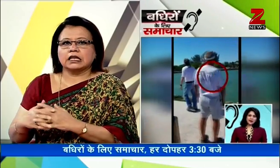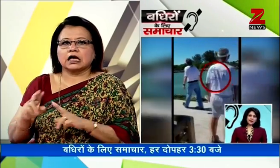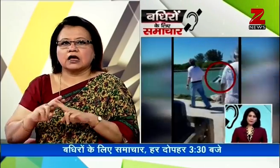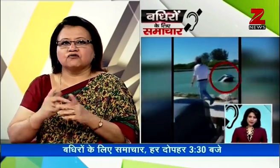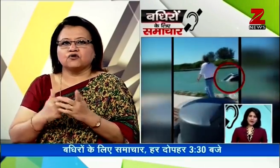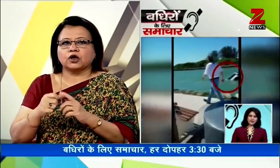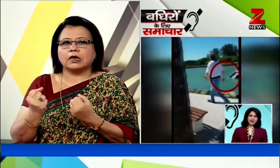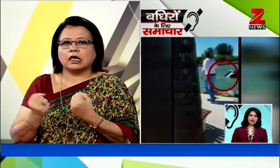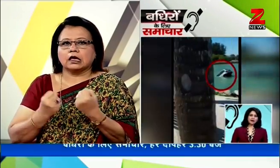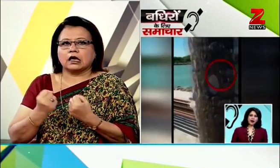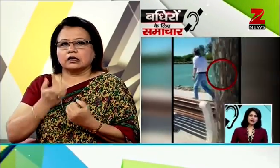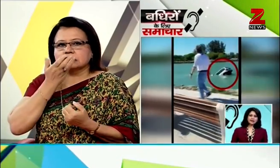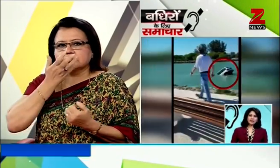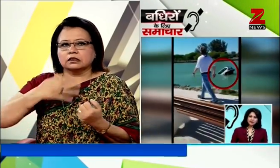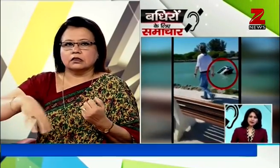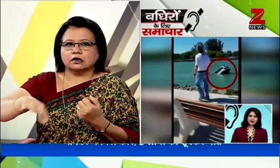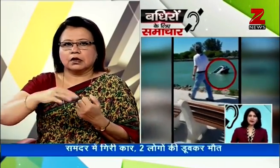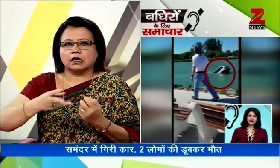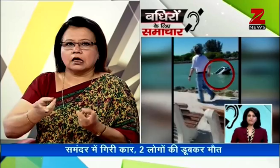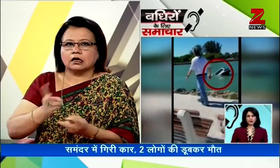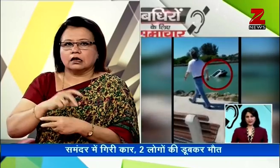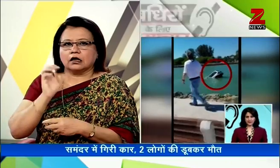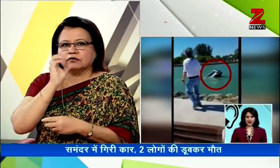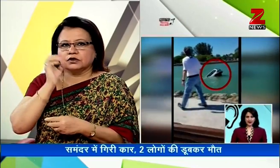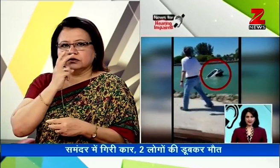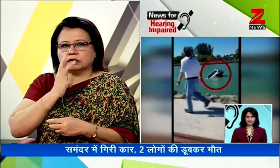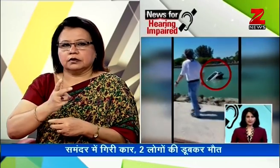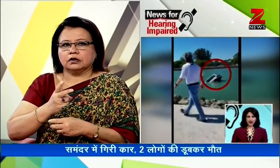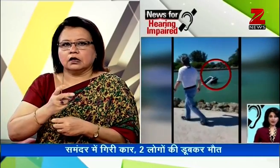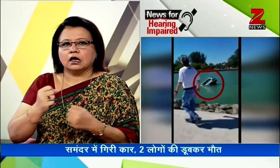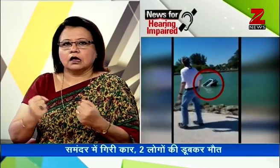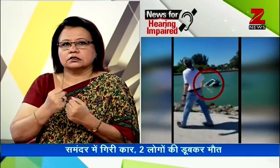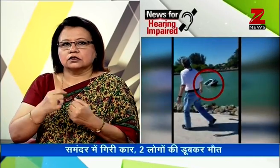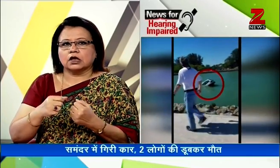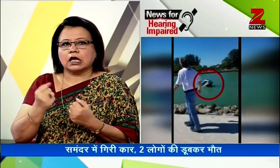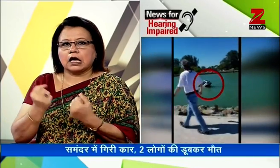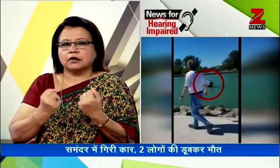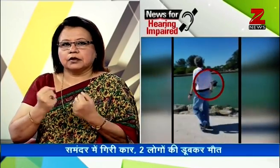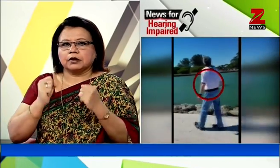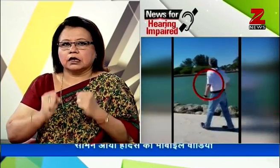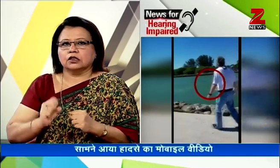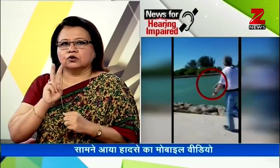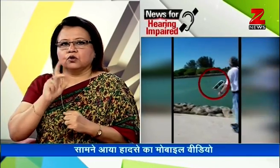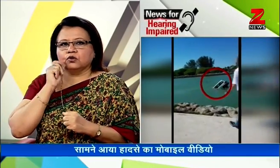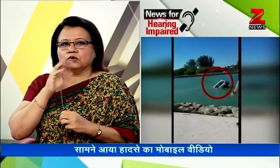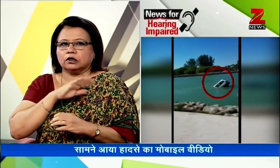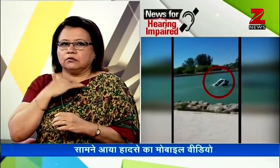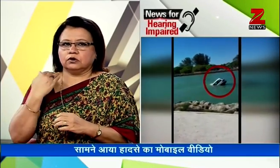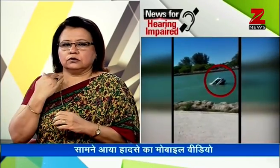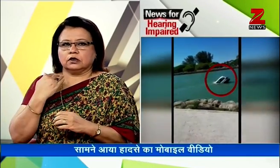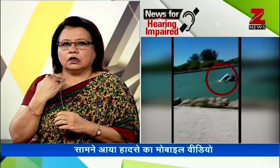अमेरिका के फ्लोरिडा में एक कार के समंदर में गिरने का वीडियो सामने आया है। हादसे के दौरान कार में बैठे 2 लोगों की मौत हो